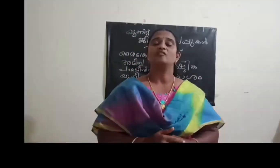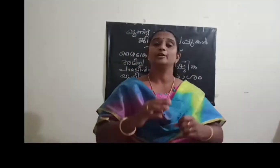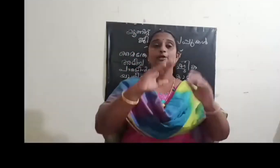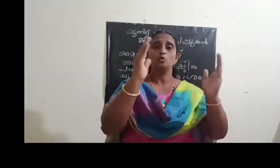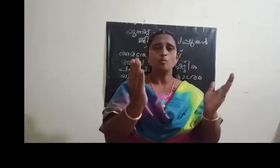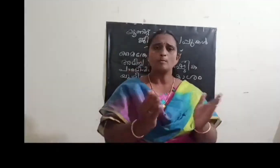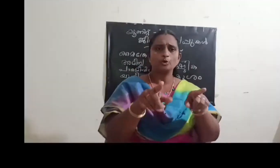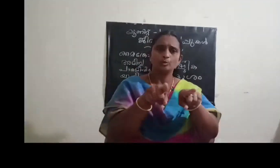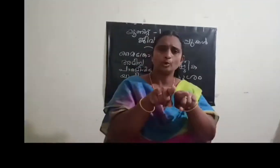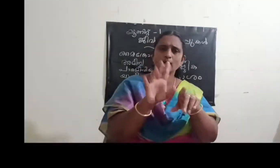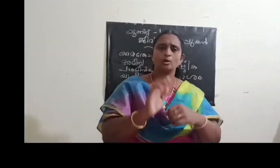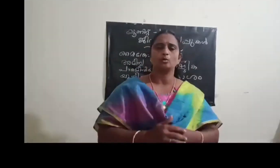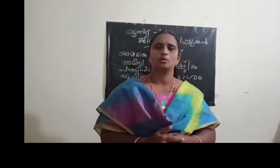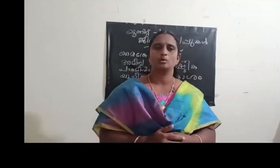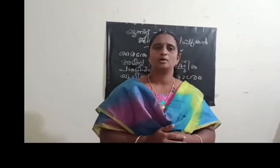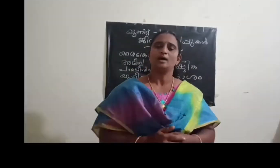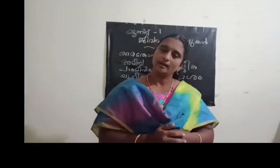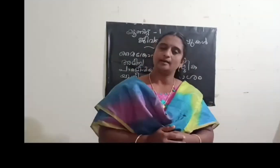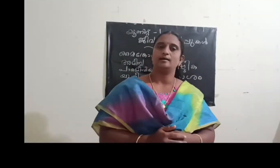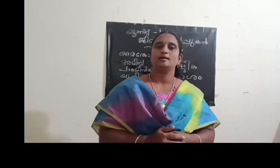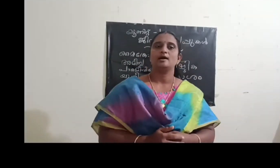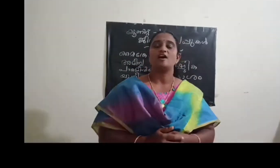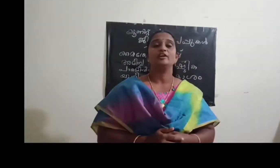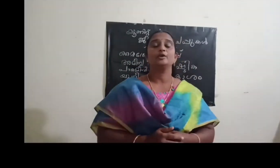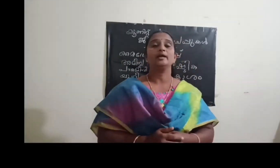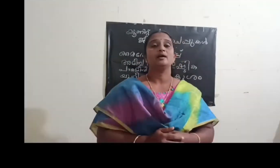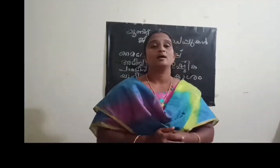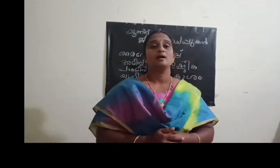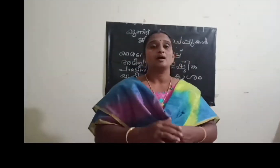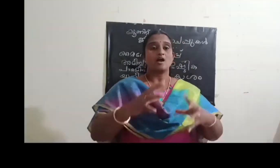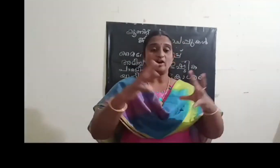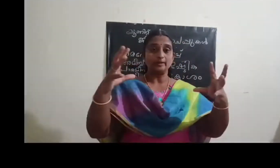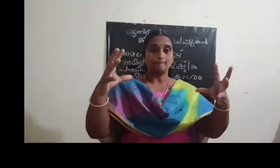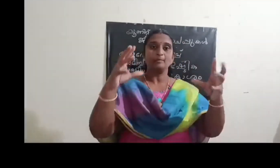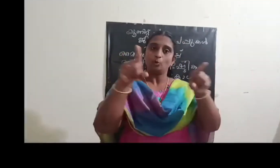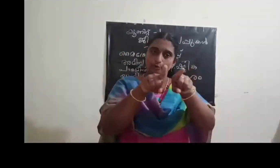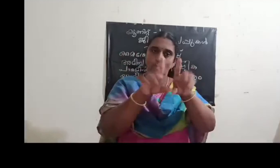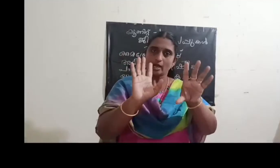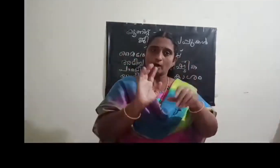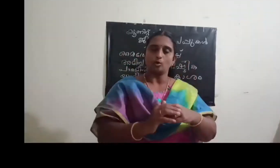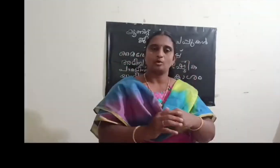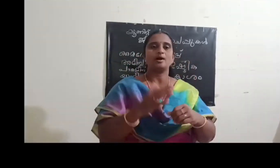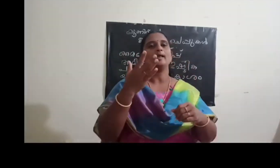അവയുടെ രൂപം ഒരുപോലെയാണോ? അല്ല. അവയുടെ വലിപ്പം ഒരുപോലെയാണോ?